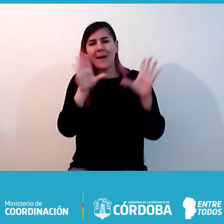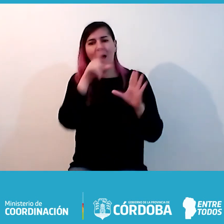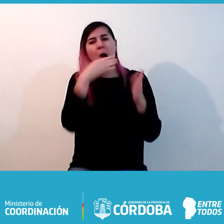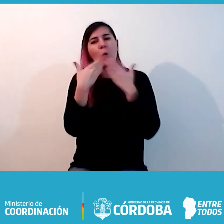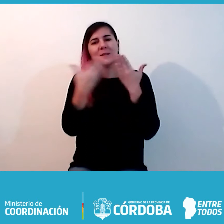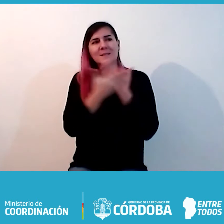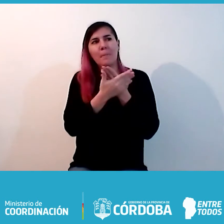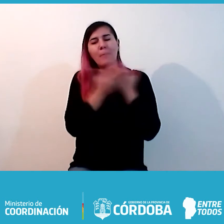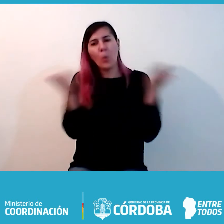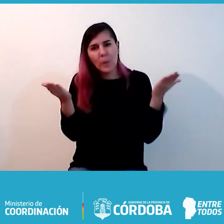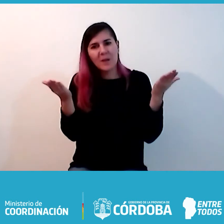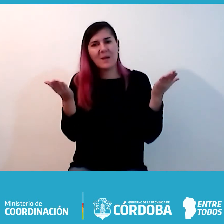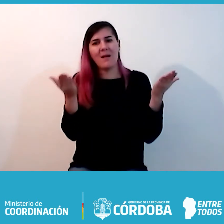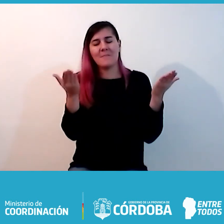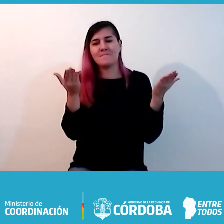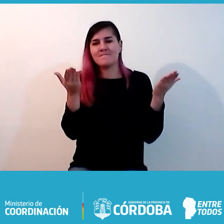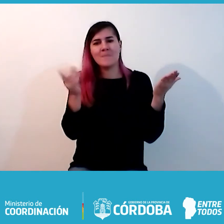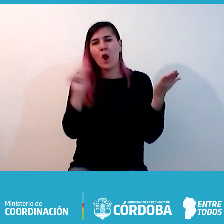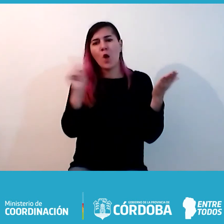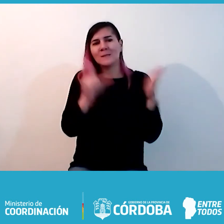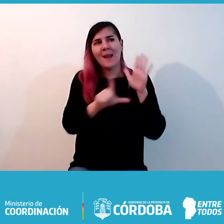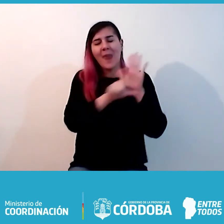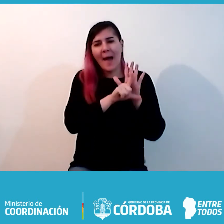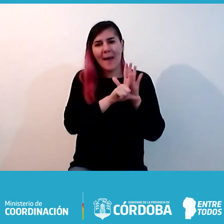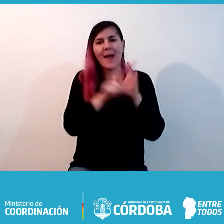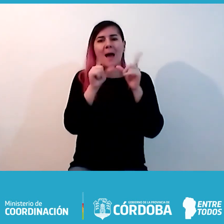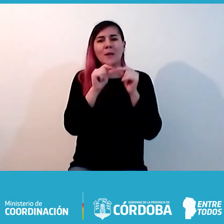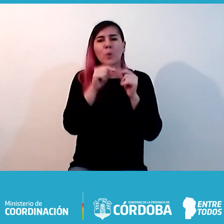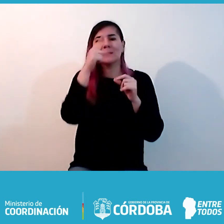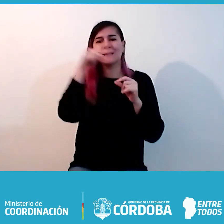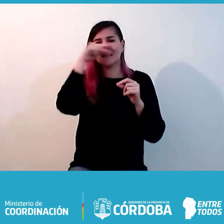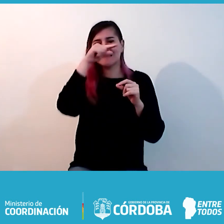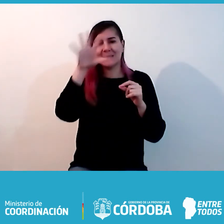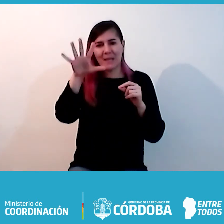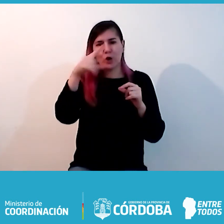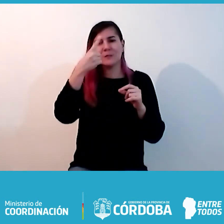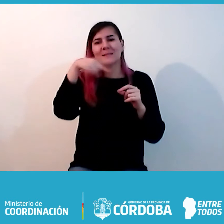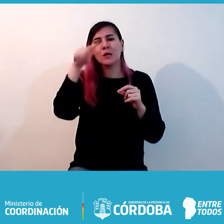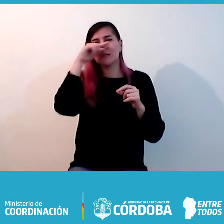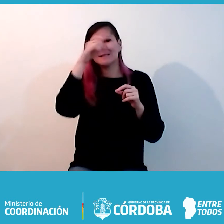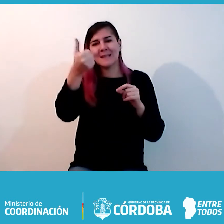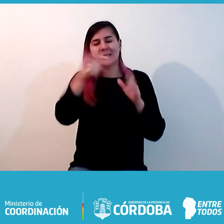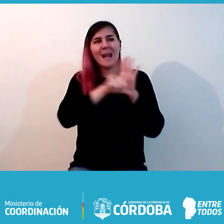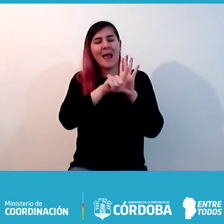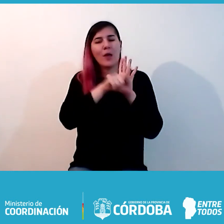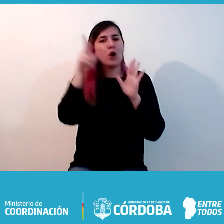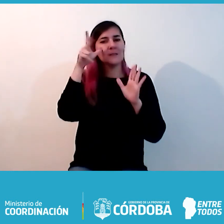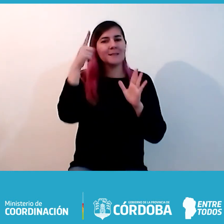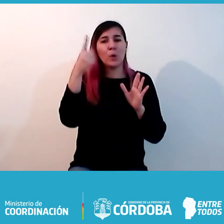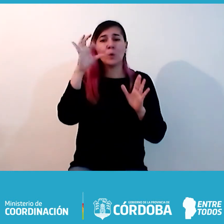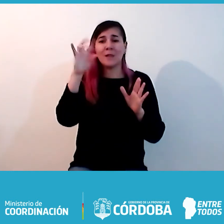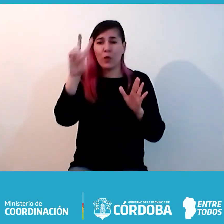pública, ante lo dicho de que no es legal, cita artículos 175 y 176 de la Ley